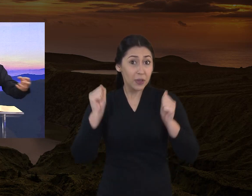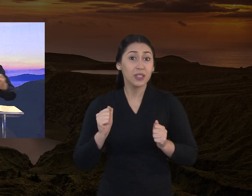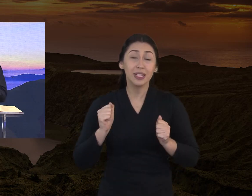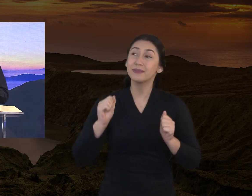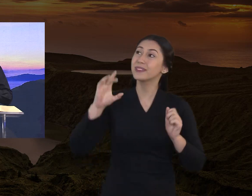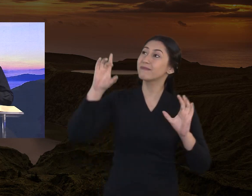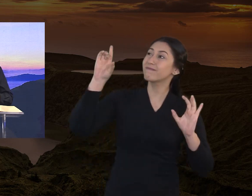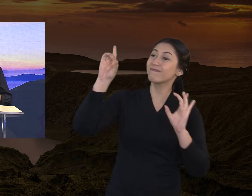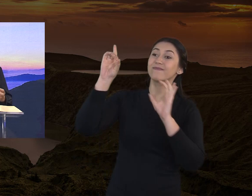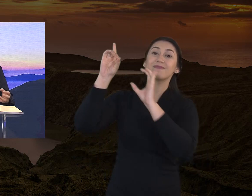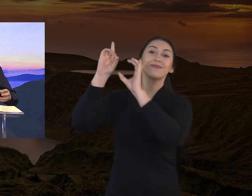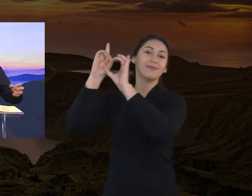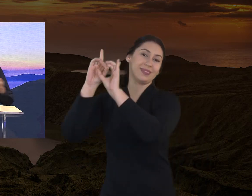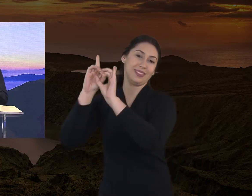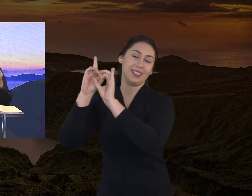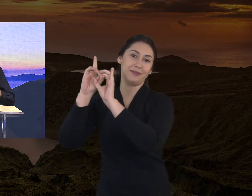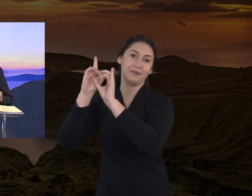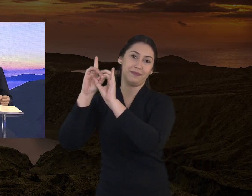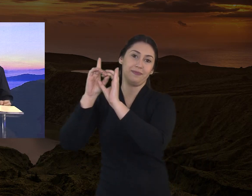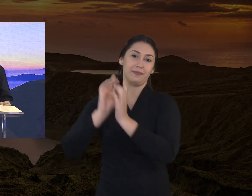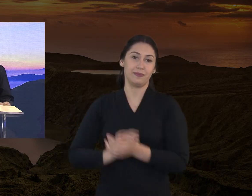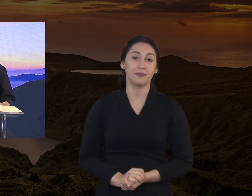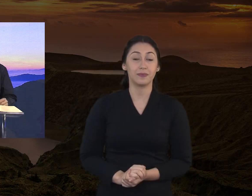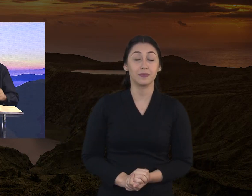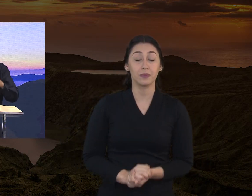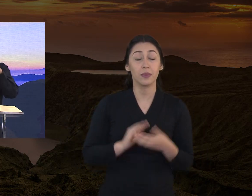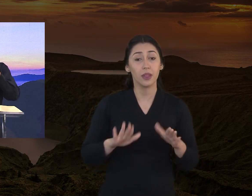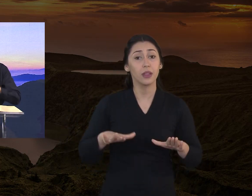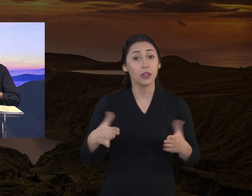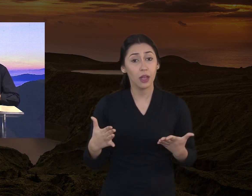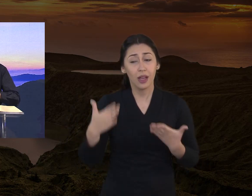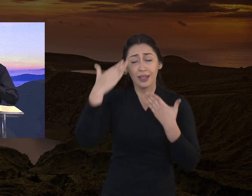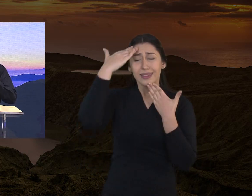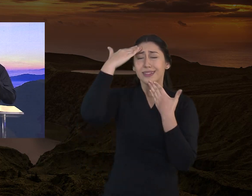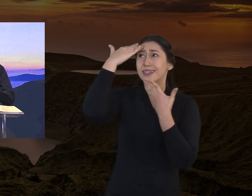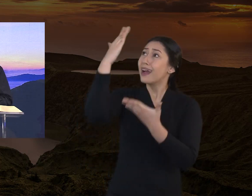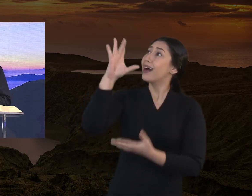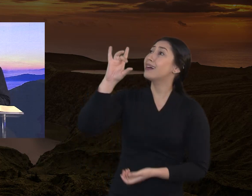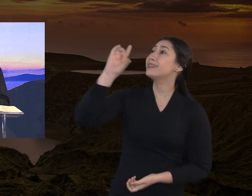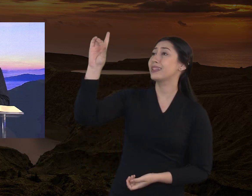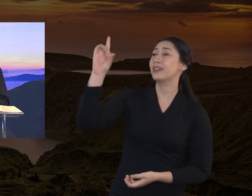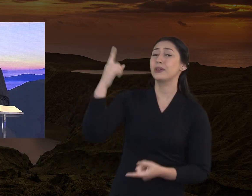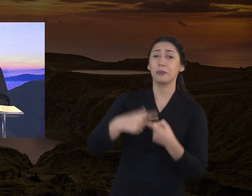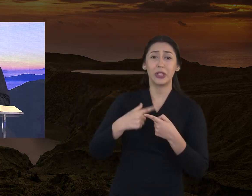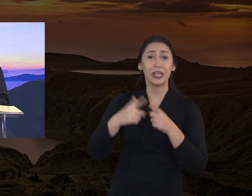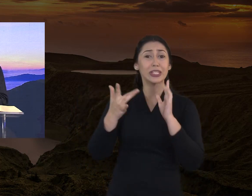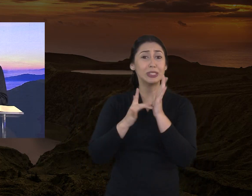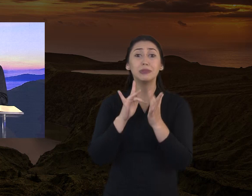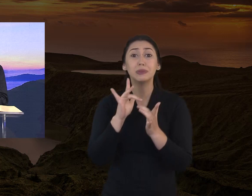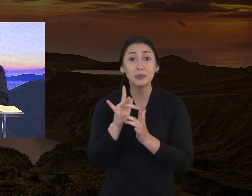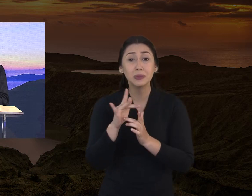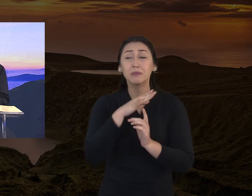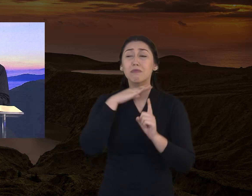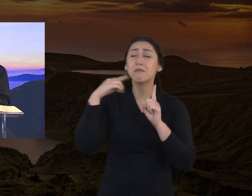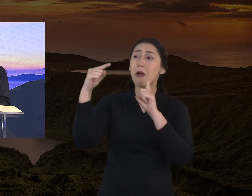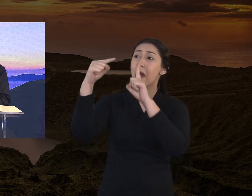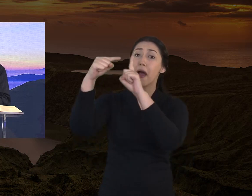da conexão com Deus por meio de Cristo. Então, graças a Deus por essa morte redentora, e